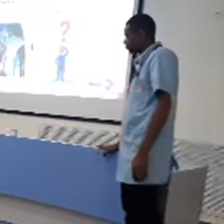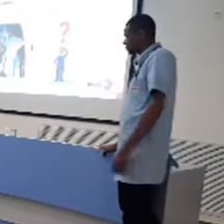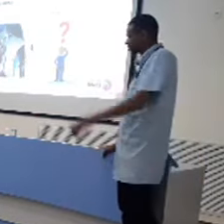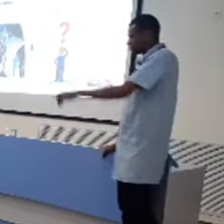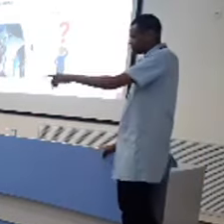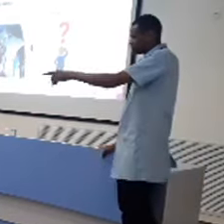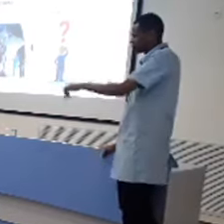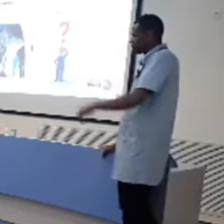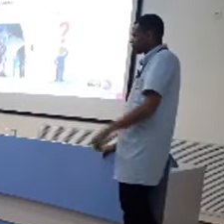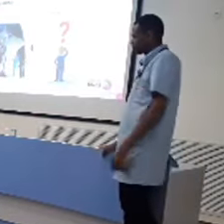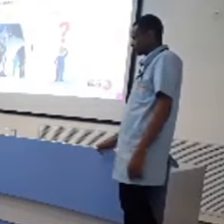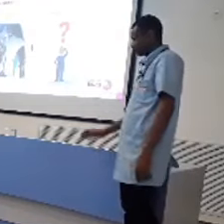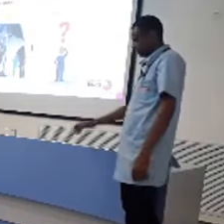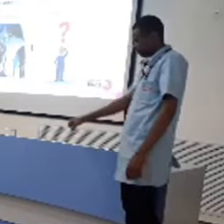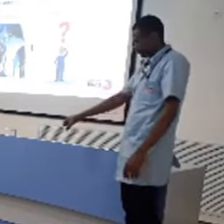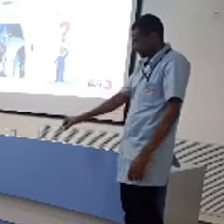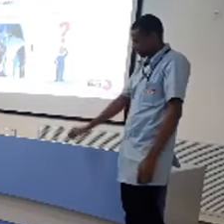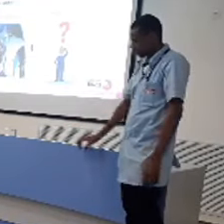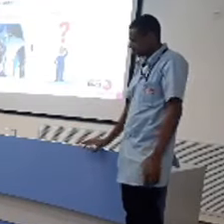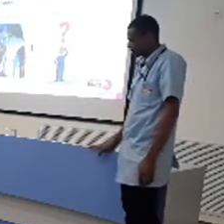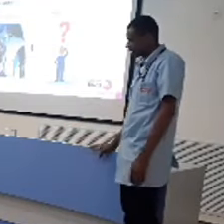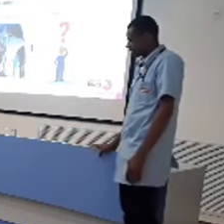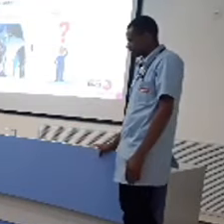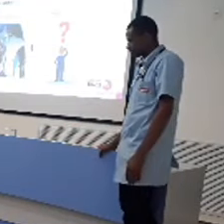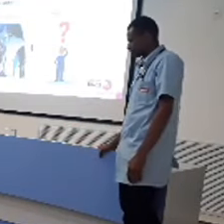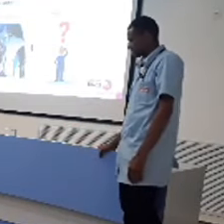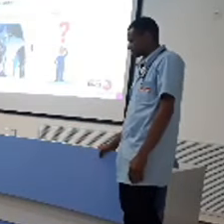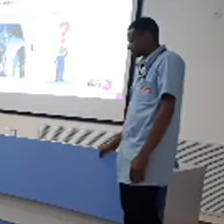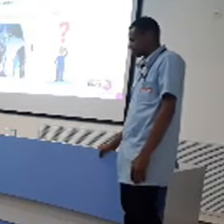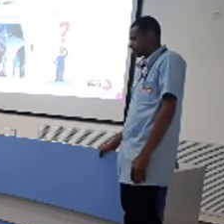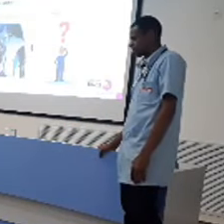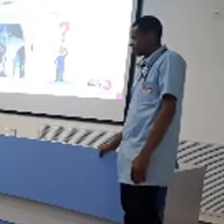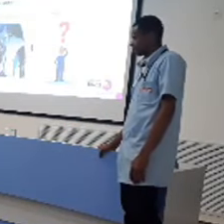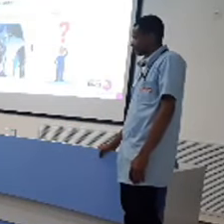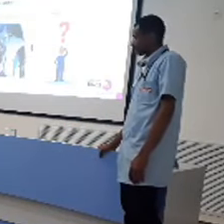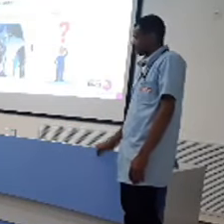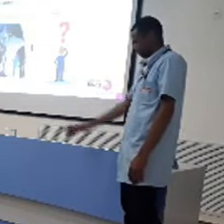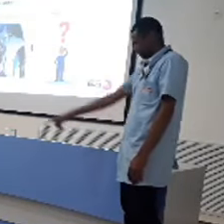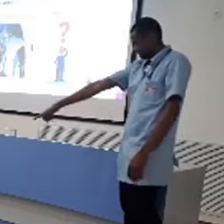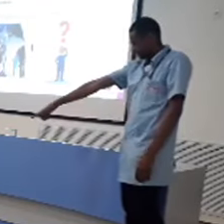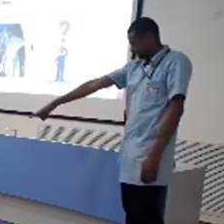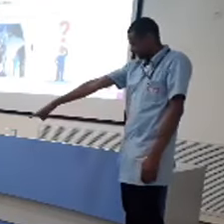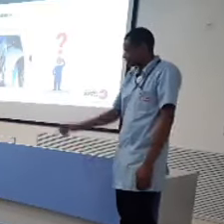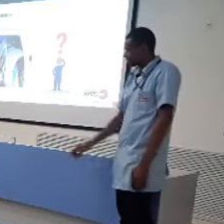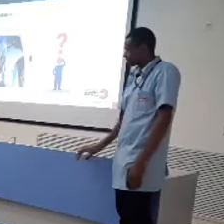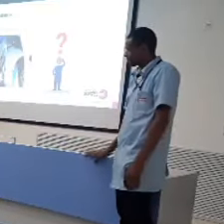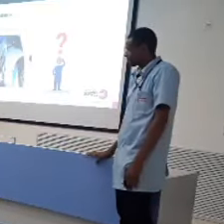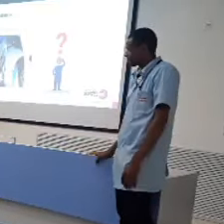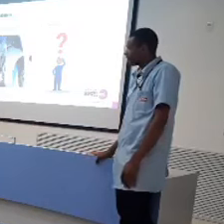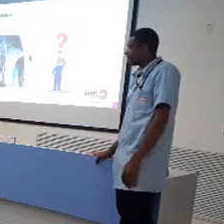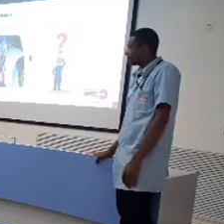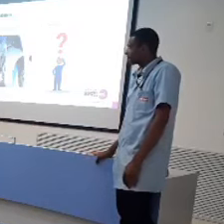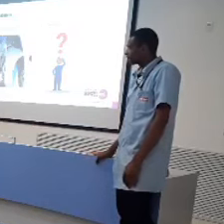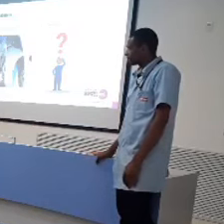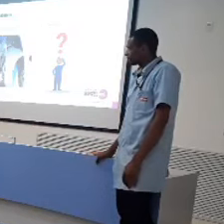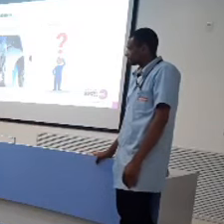A moça que perguntou onde que você acopla a mangueira do gás. Do gás? Nessa máquina. Nessa máquina